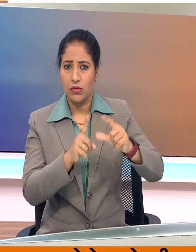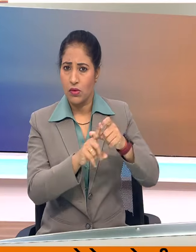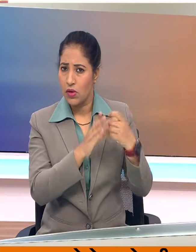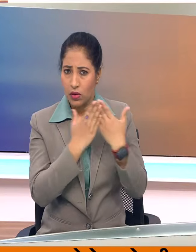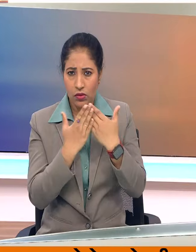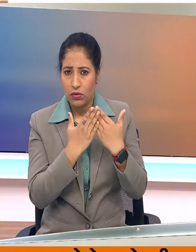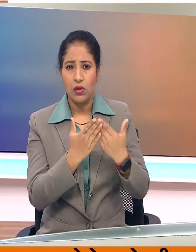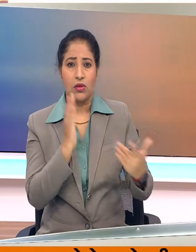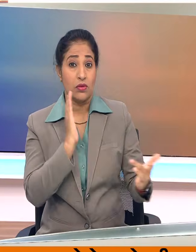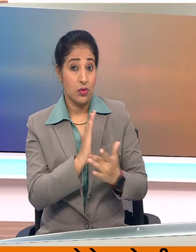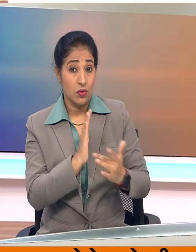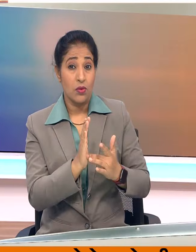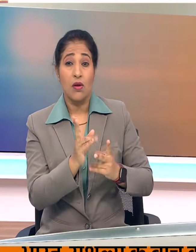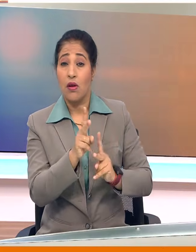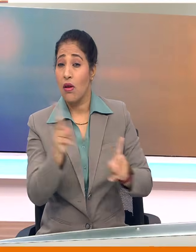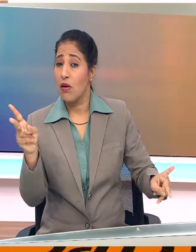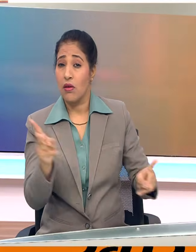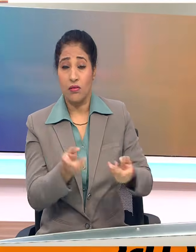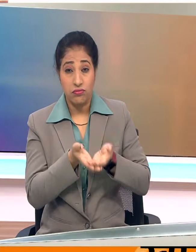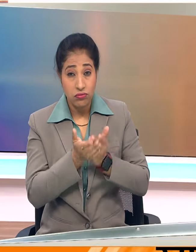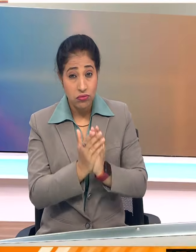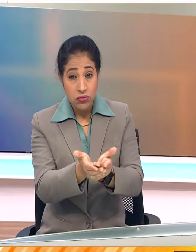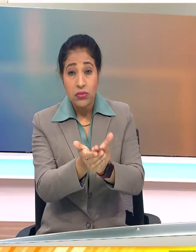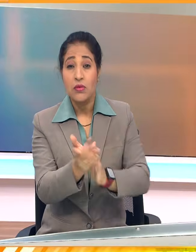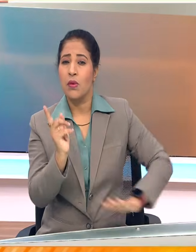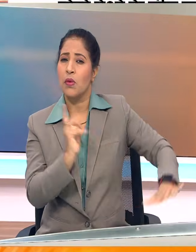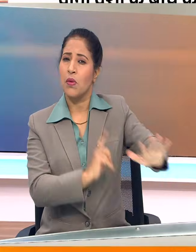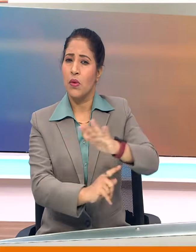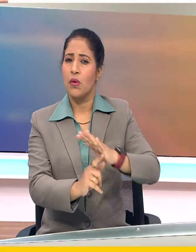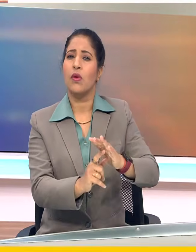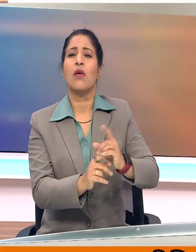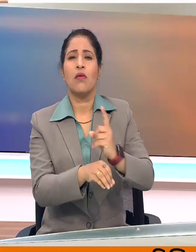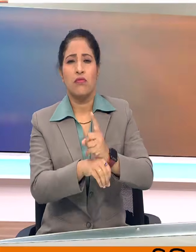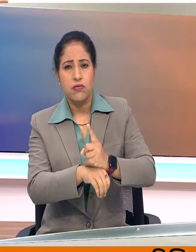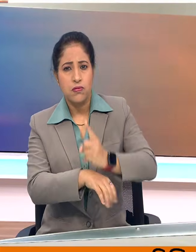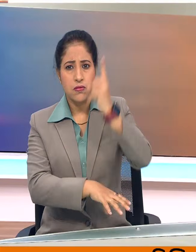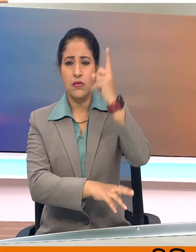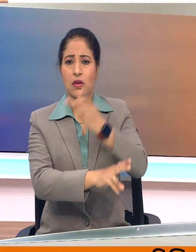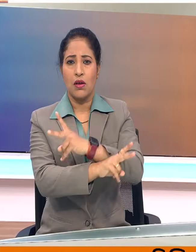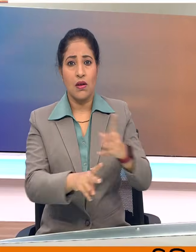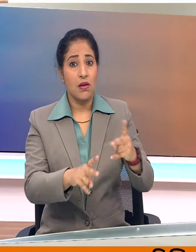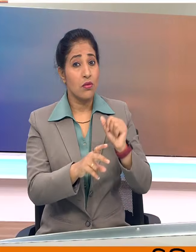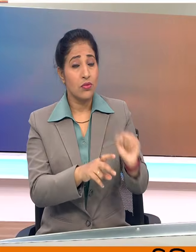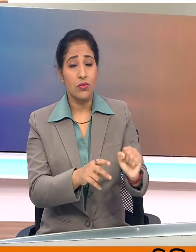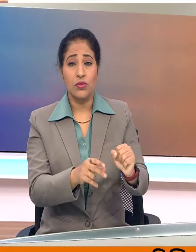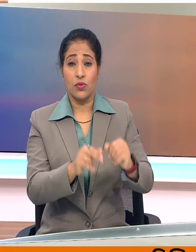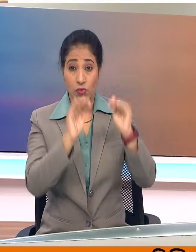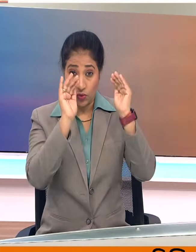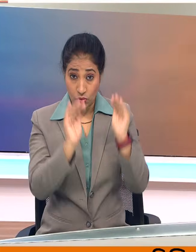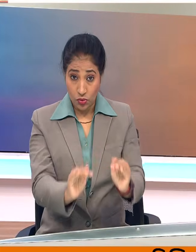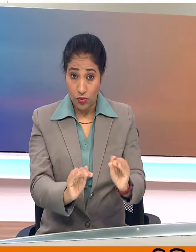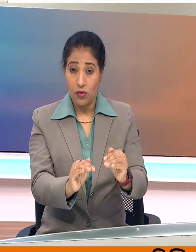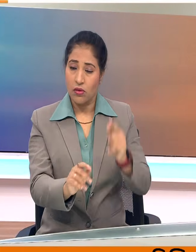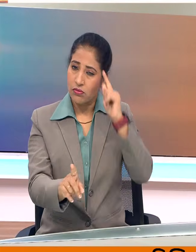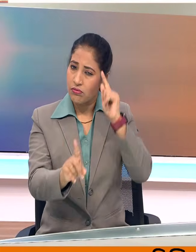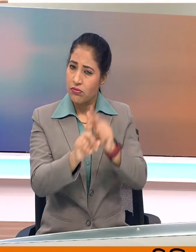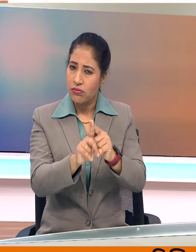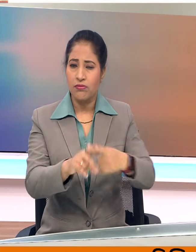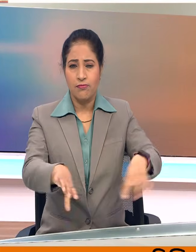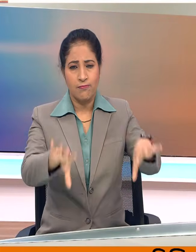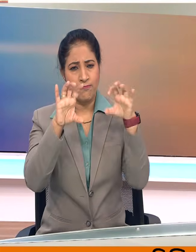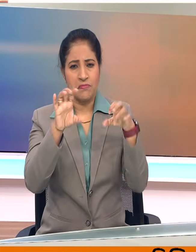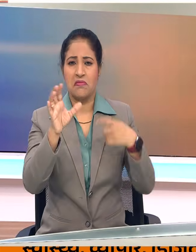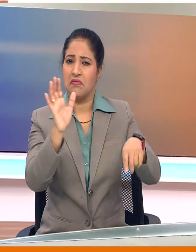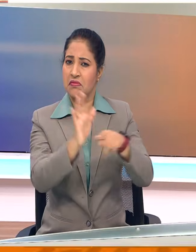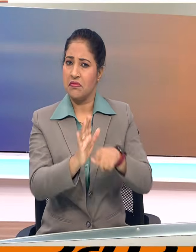शिक्षा और तकनीक, प्रत्यार्पण, समुद्री क्षेत्र, अंतरिक्ष में सहयोग पर समझौते शामिल